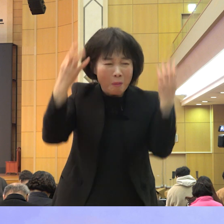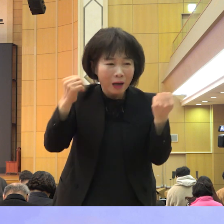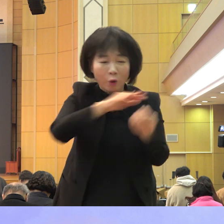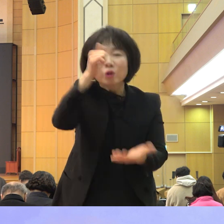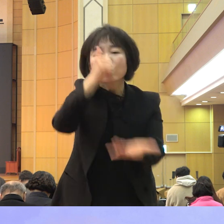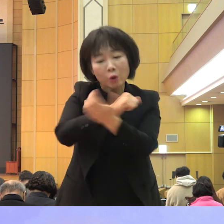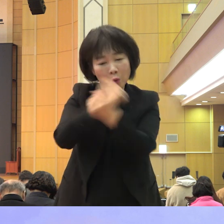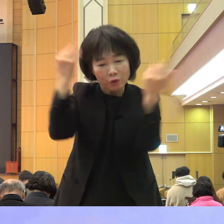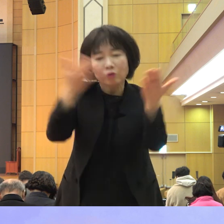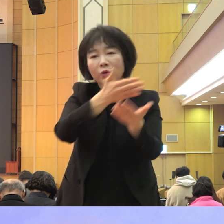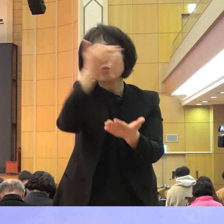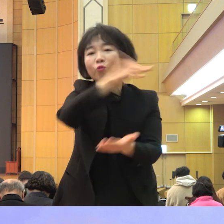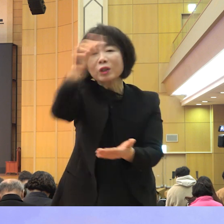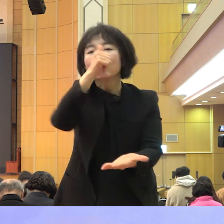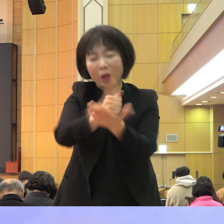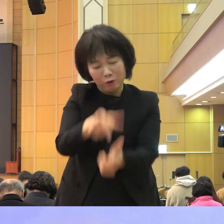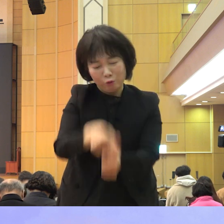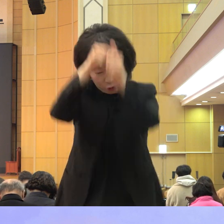구원하여